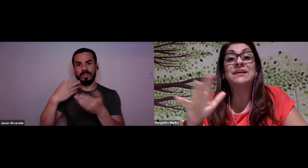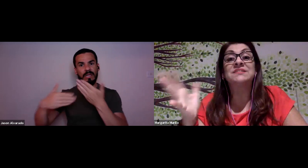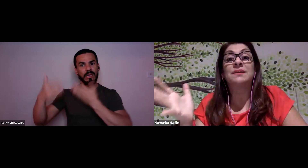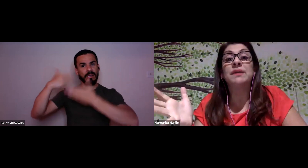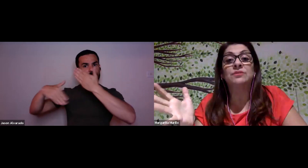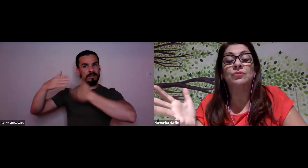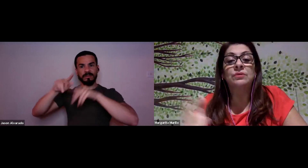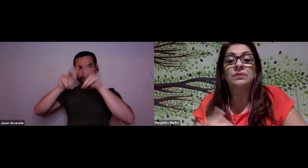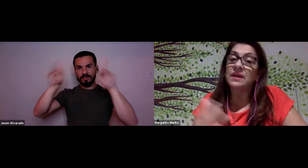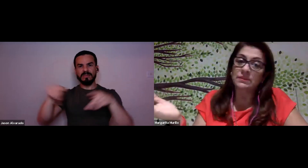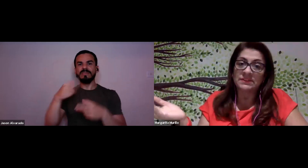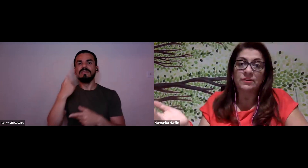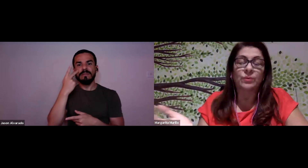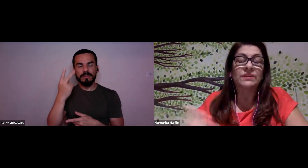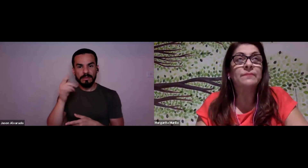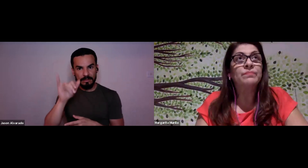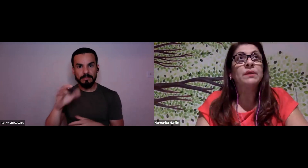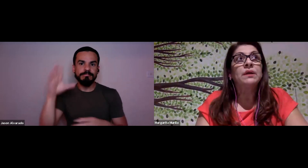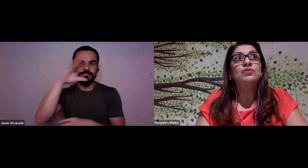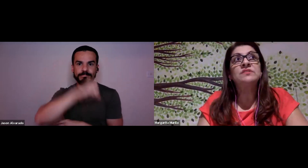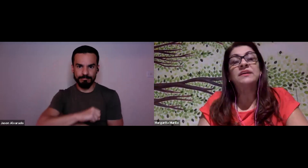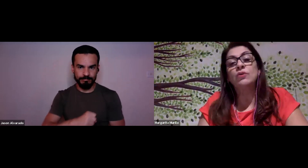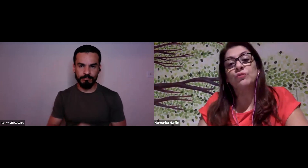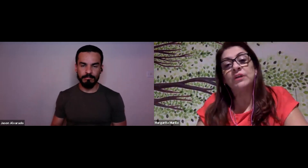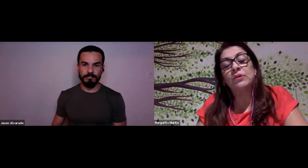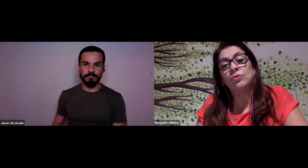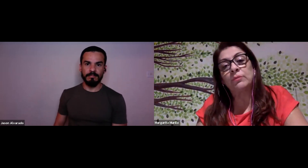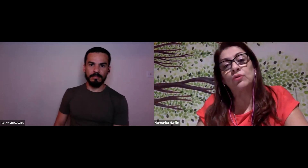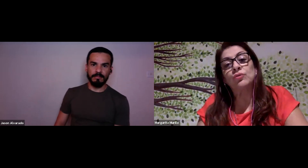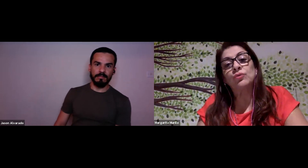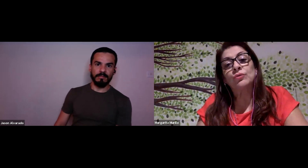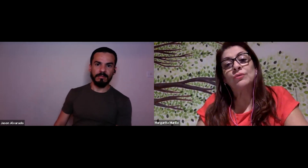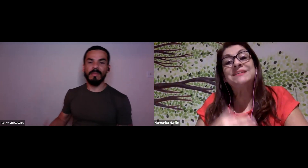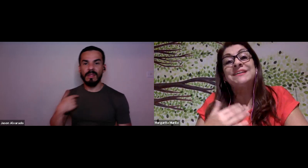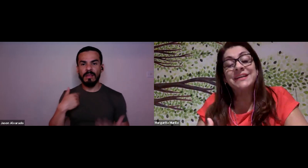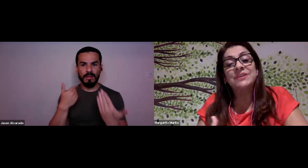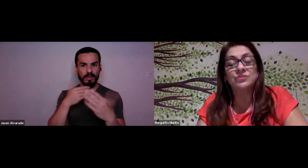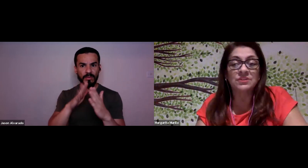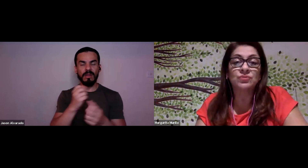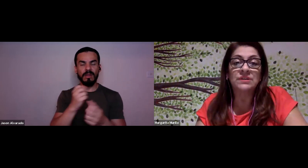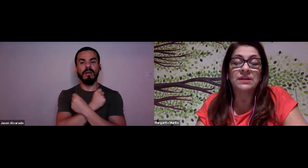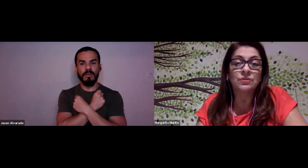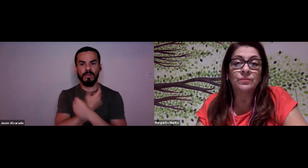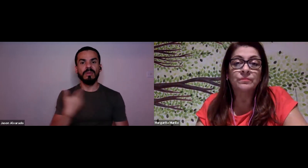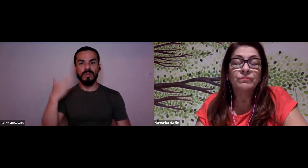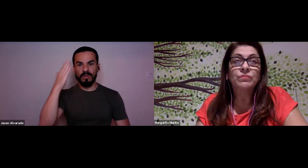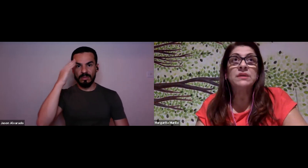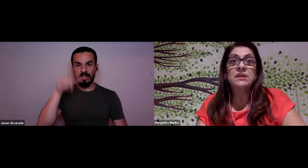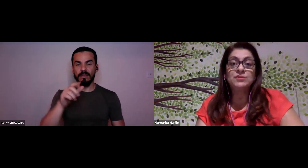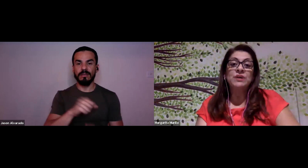que es también y ahí te vas a dar cuenta entonces hay que confrontarlo con amor Ya sé que esto está sucediendo